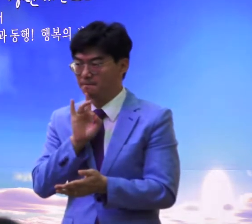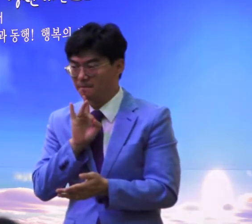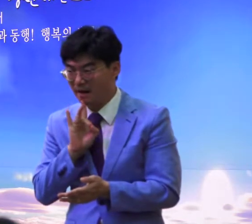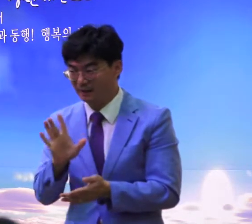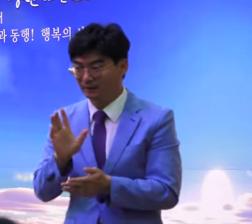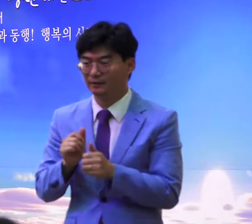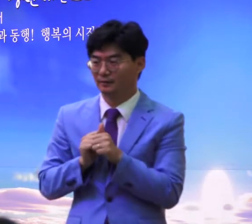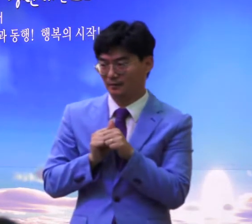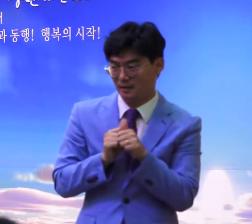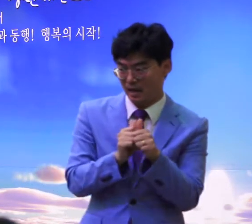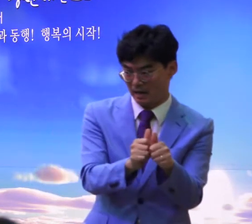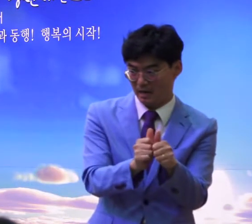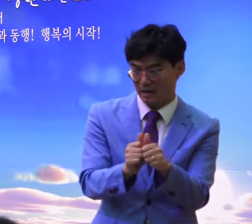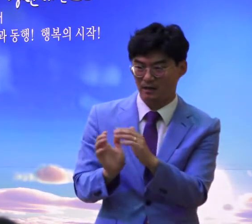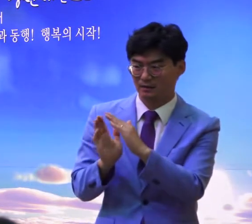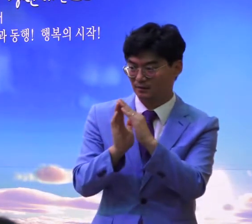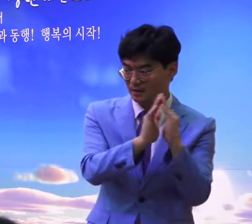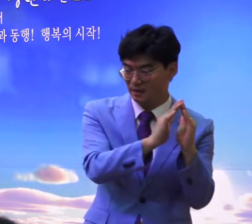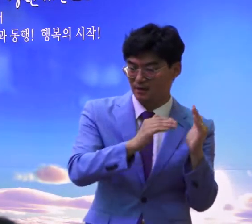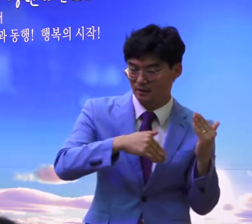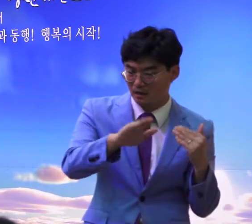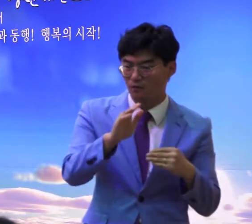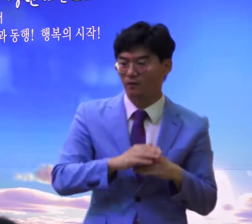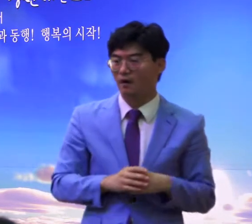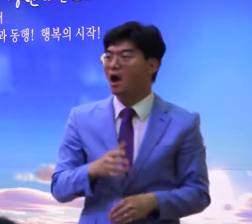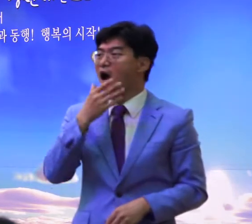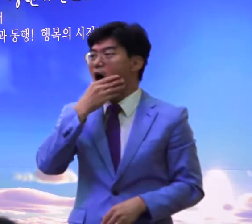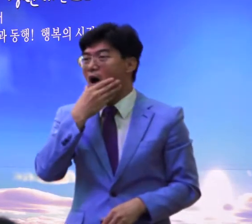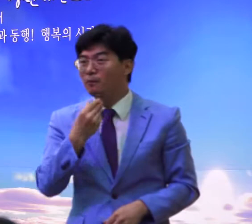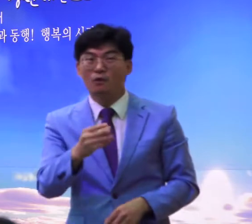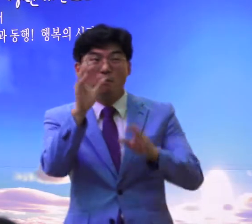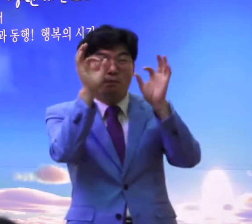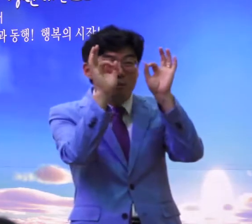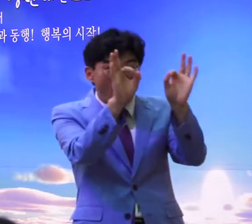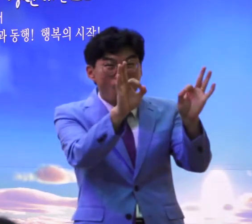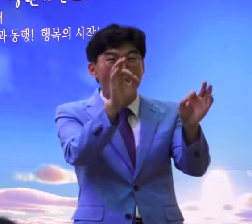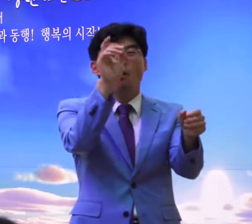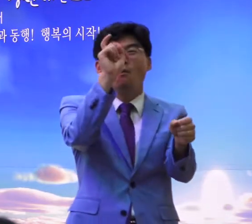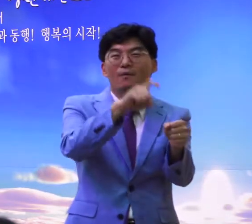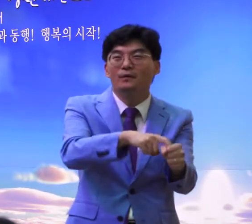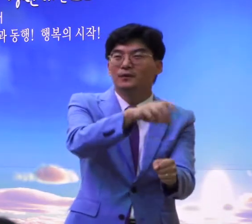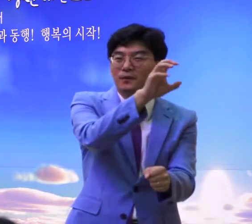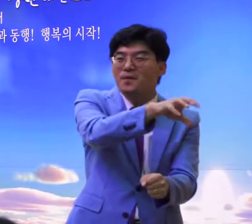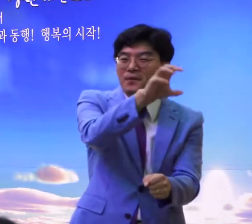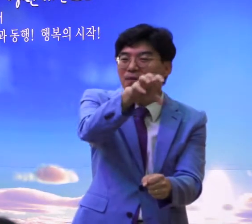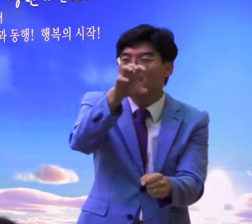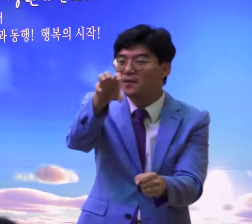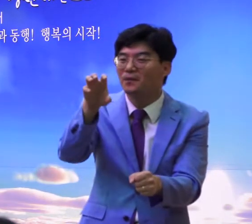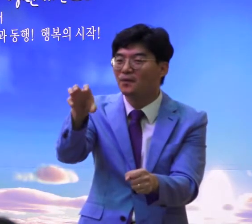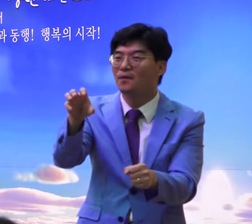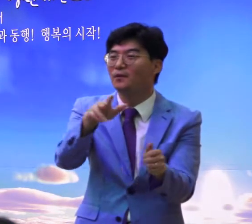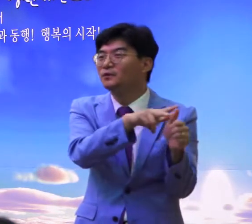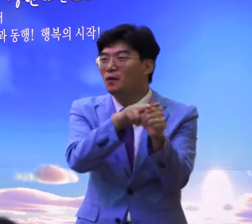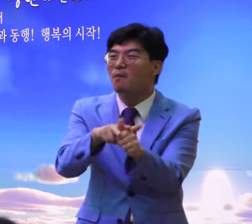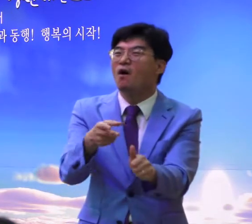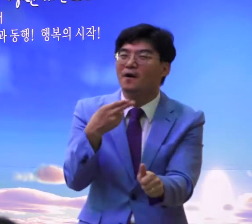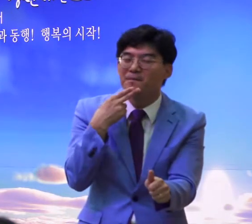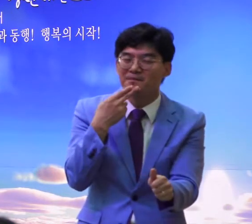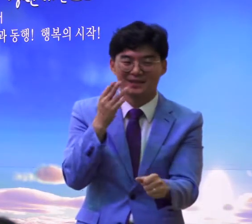말씀을 쫓아갔다는 것입니다. 아브라함이 눈으로 목적지를 확인하는 것이 아니라 하나님의 말씀에 순종하여